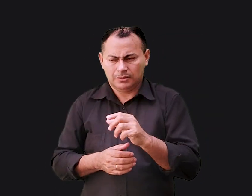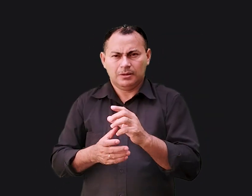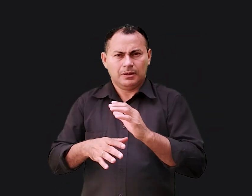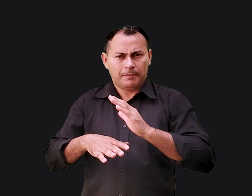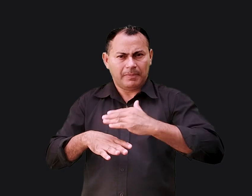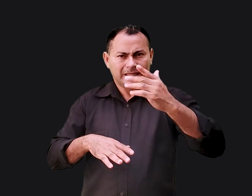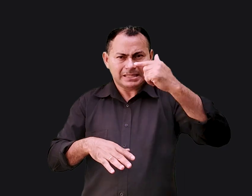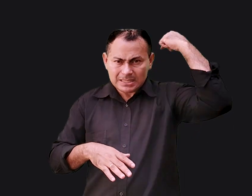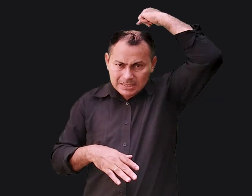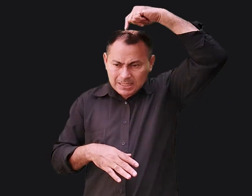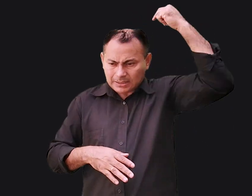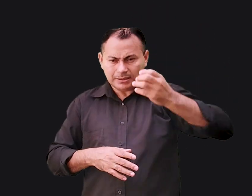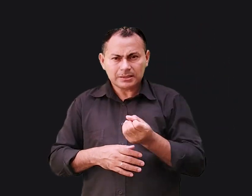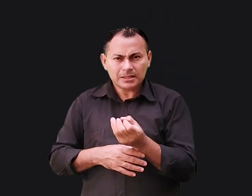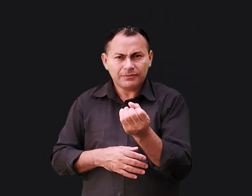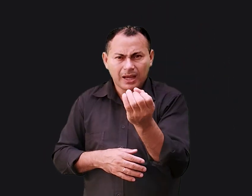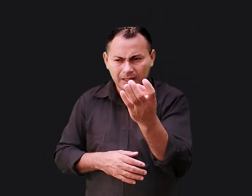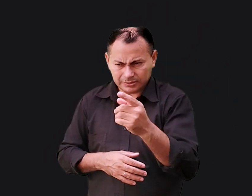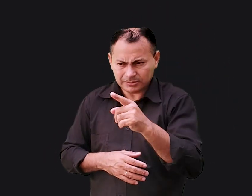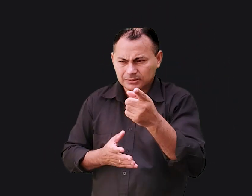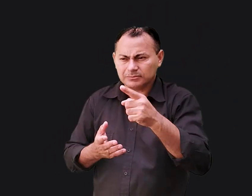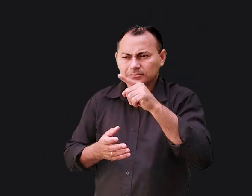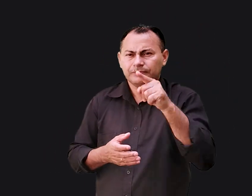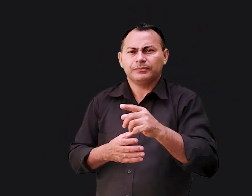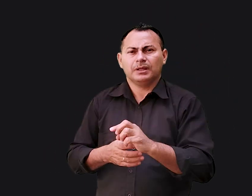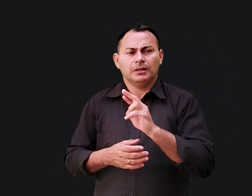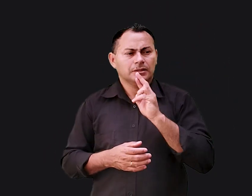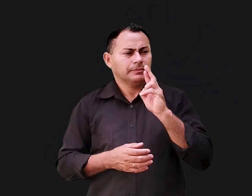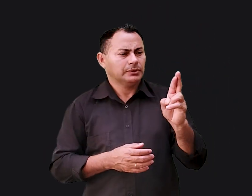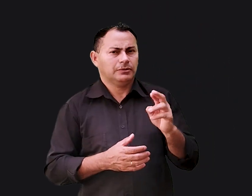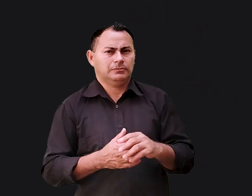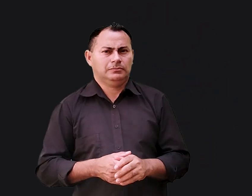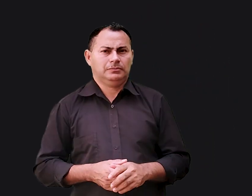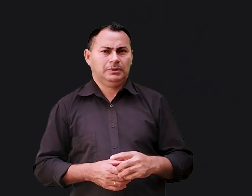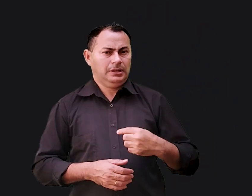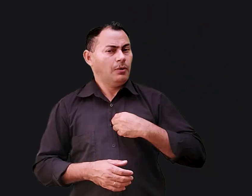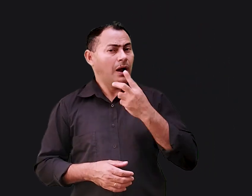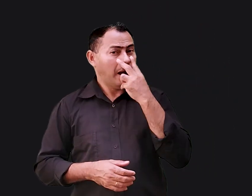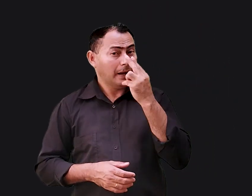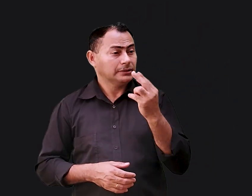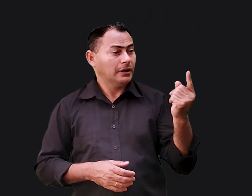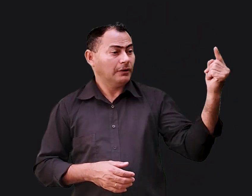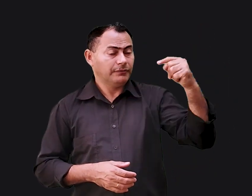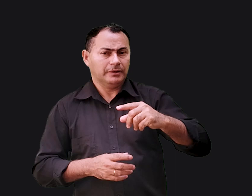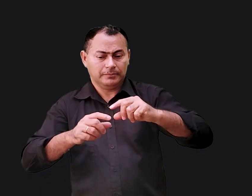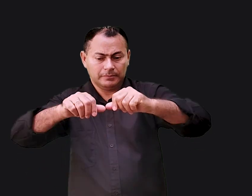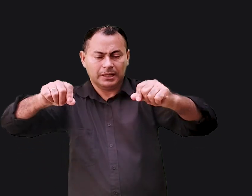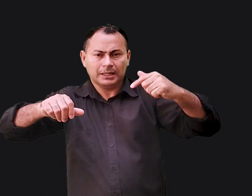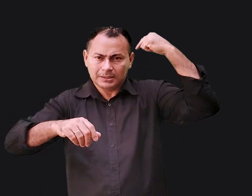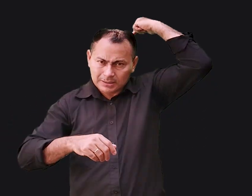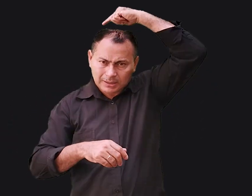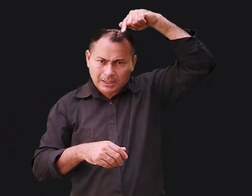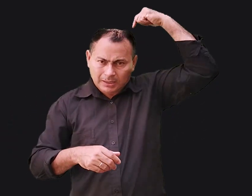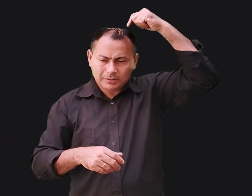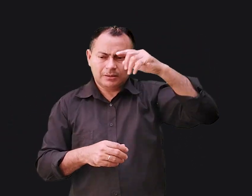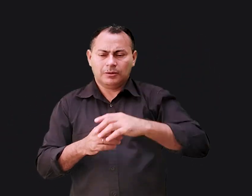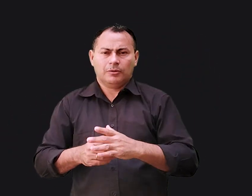achava que ia ficar mais santo nessa viagem? Ele respondeu. Eu achei que vindo para a Terra Santa e ficando com um